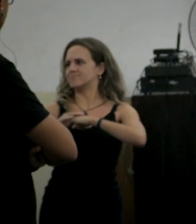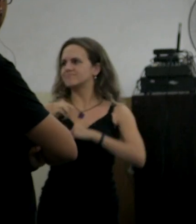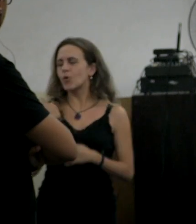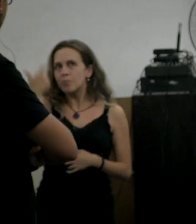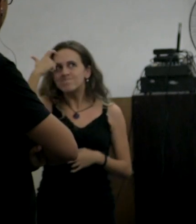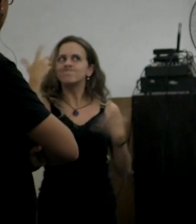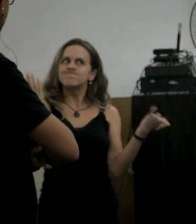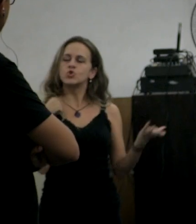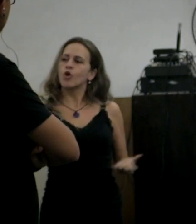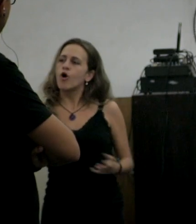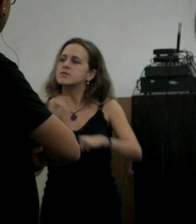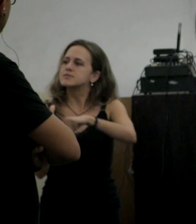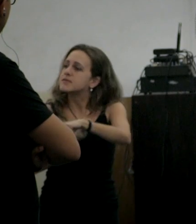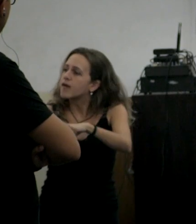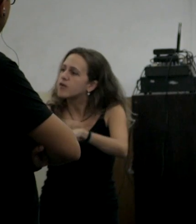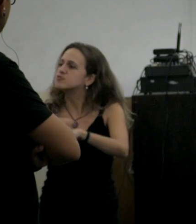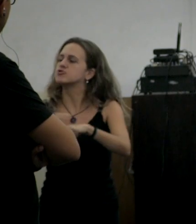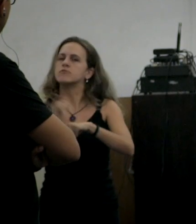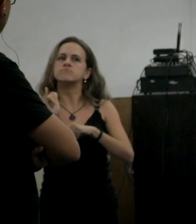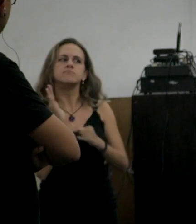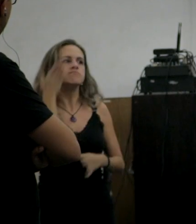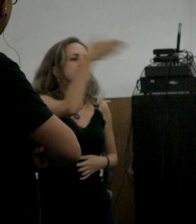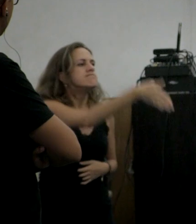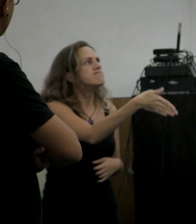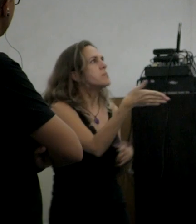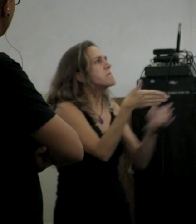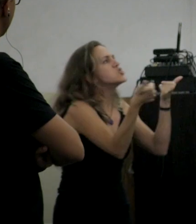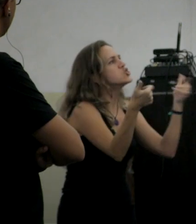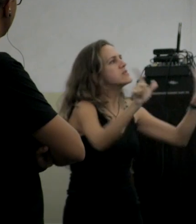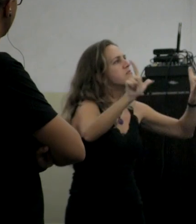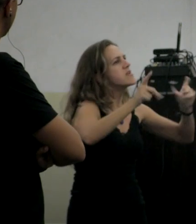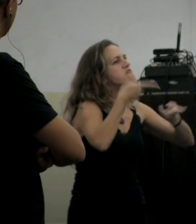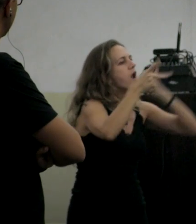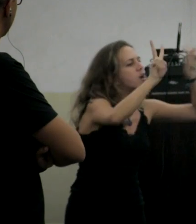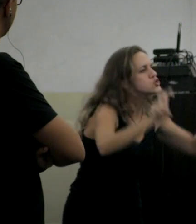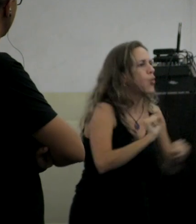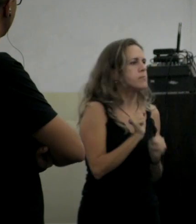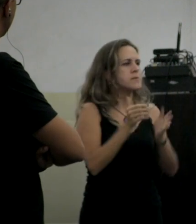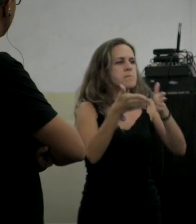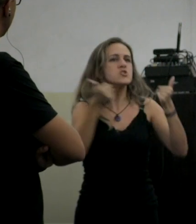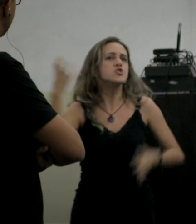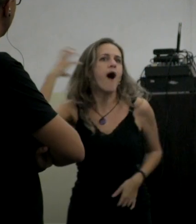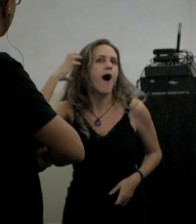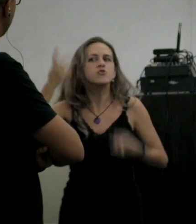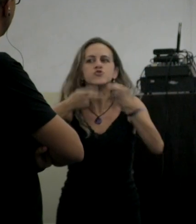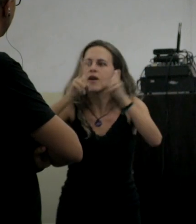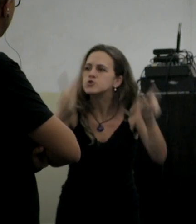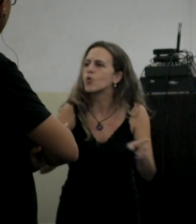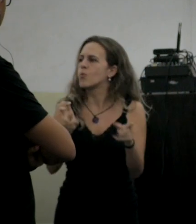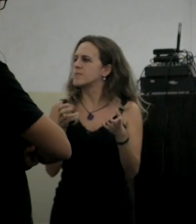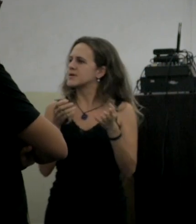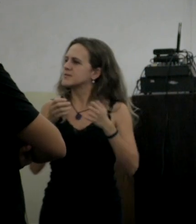da ansiedade, da depressão. E nós precisamos pensar em estratégias para chegar isso